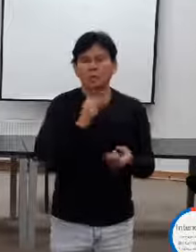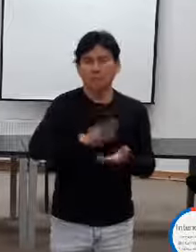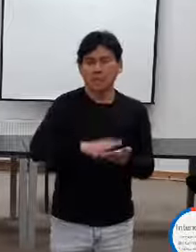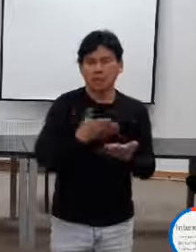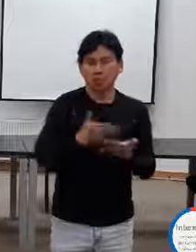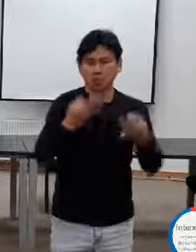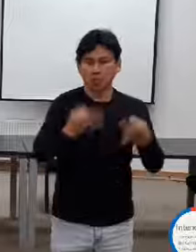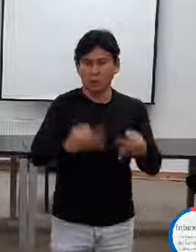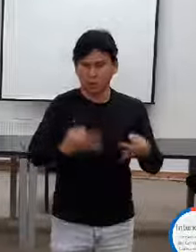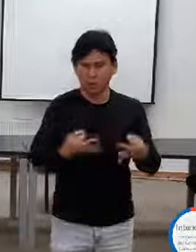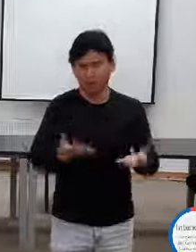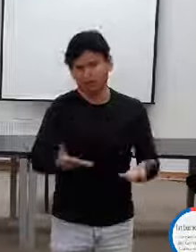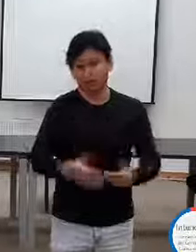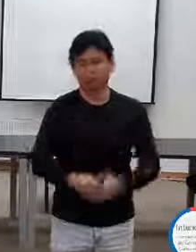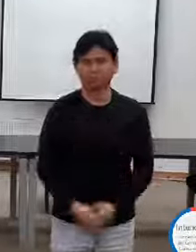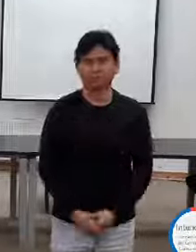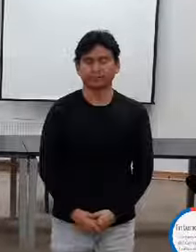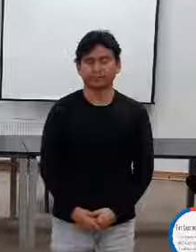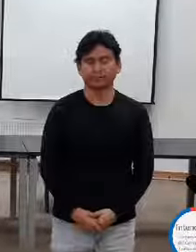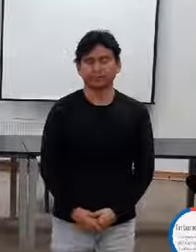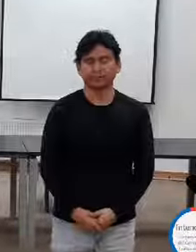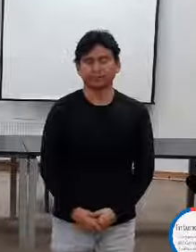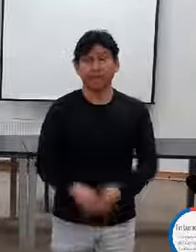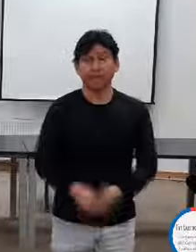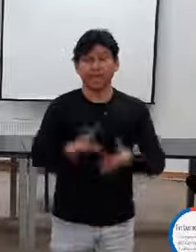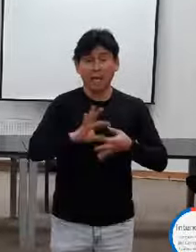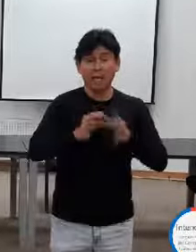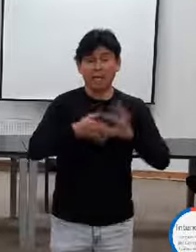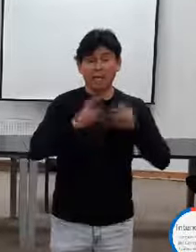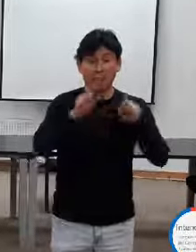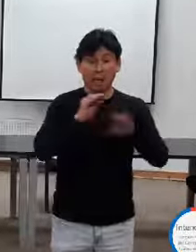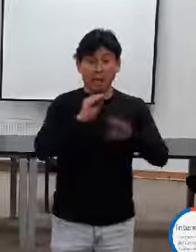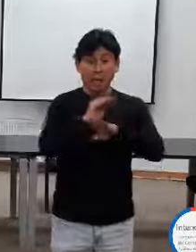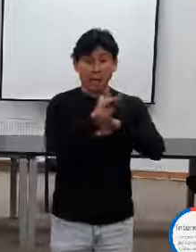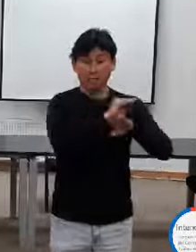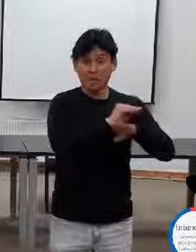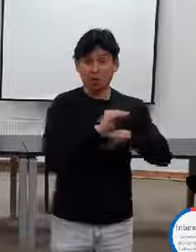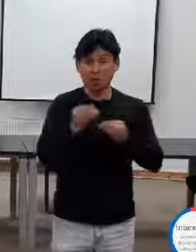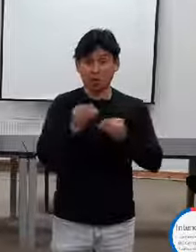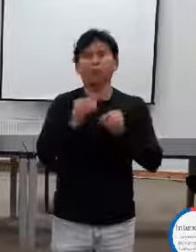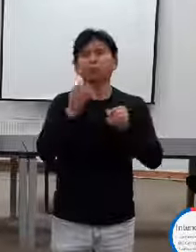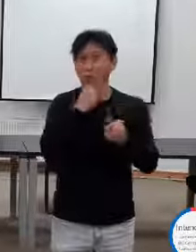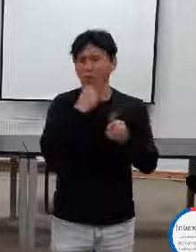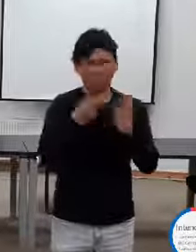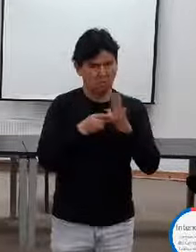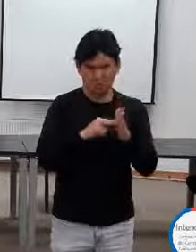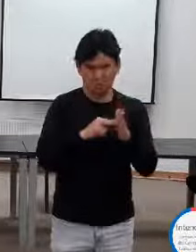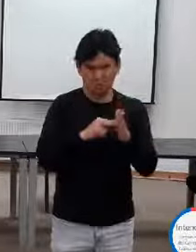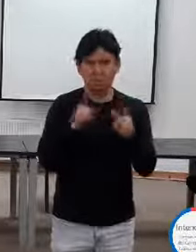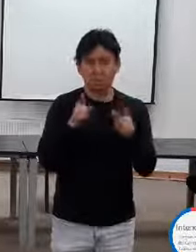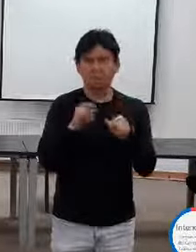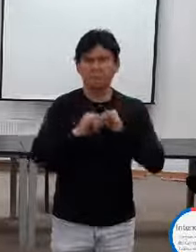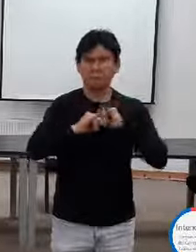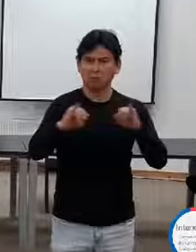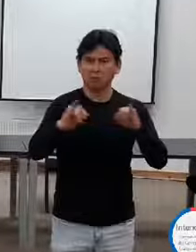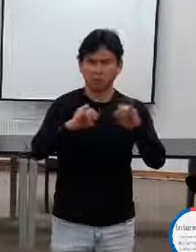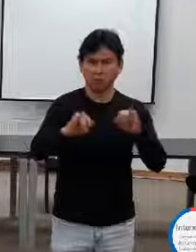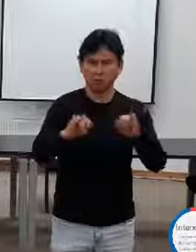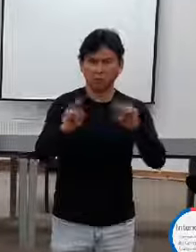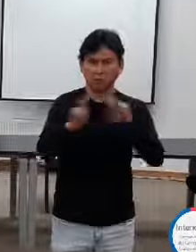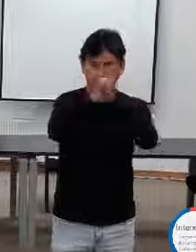tan necesarias en estos momentos. La cadena de abastecimiento se mantiene sin interrupciones. Eso sería el reporte